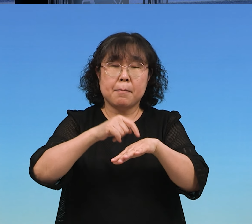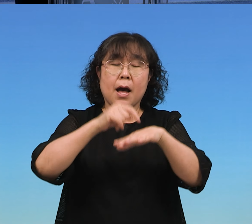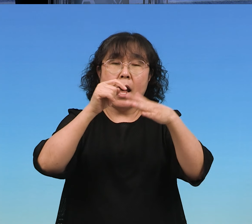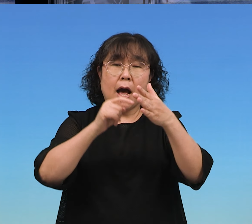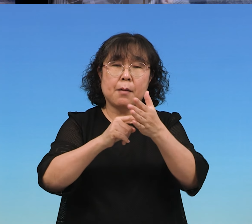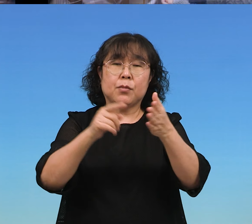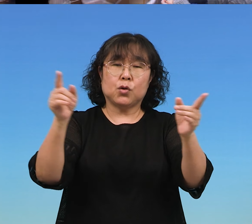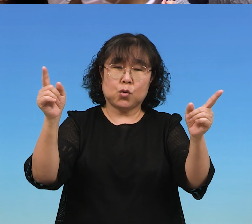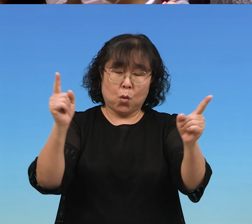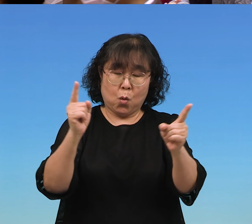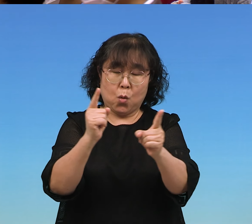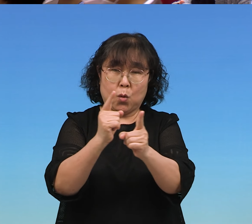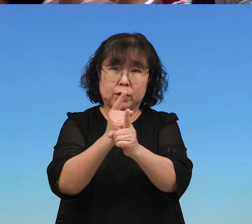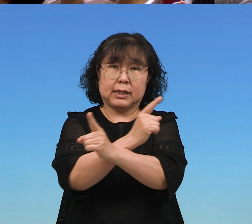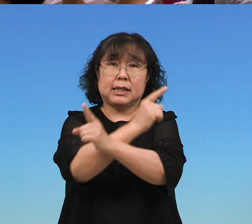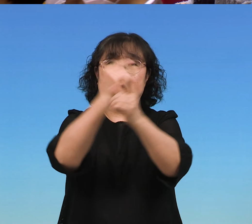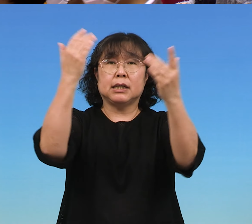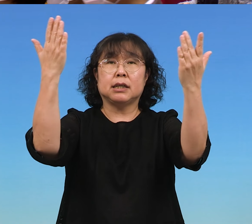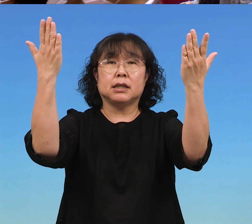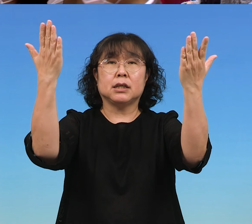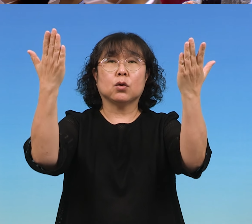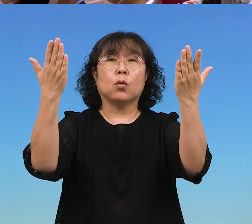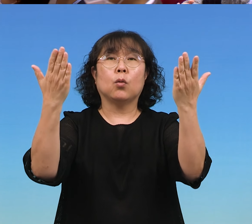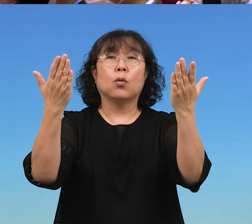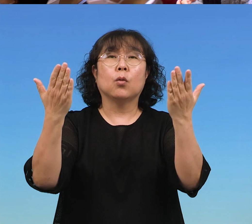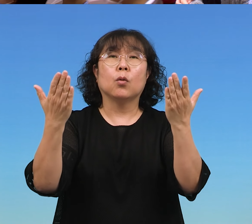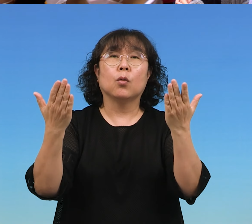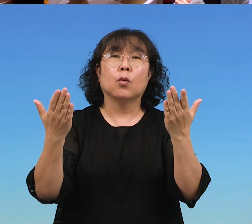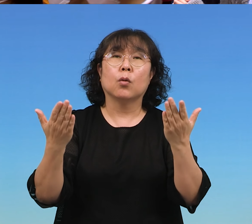고치시고, 주는 내 마음을